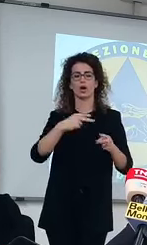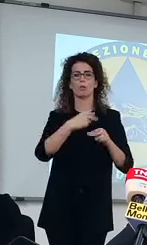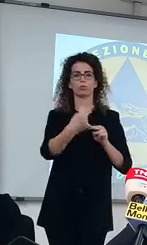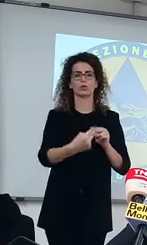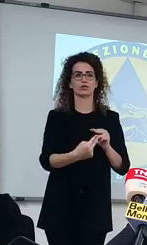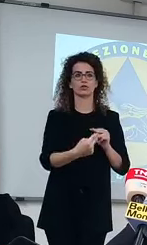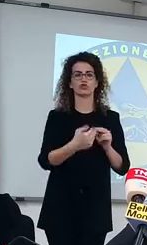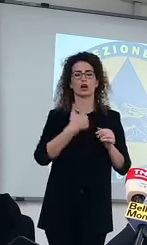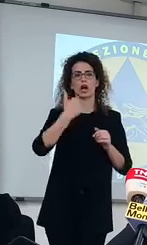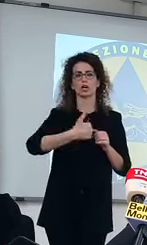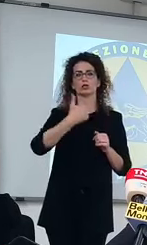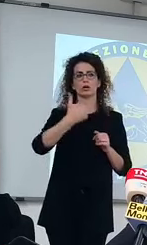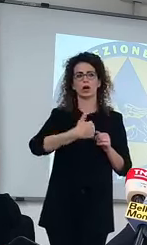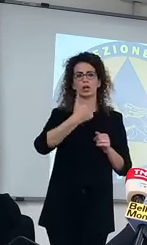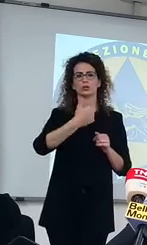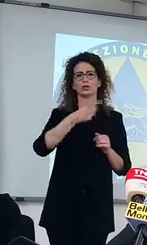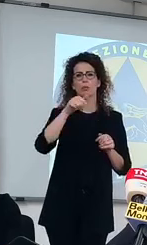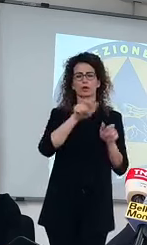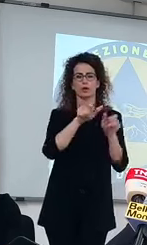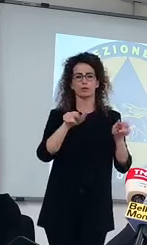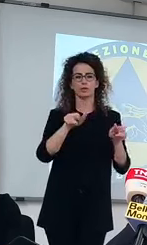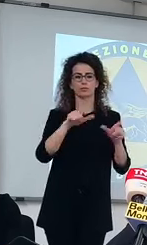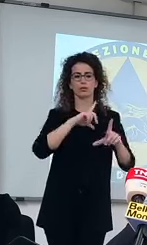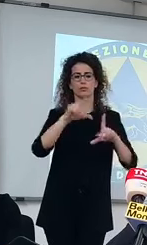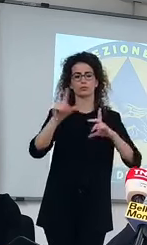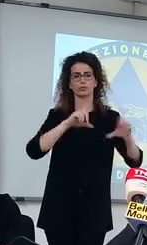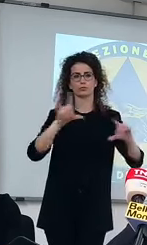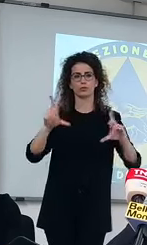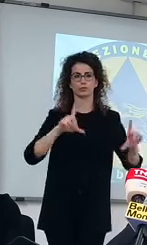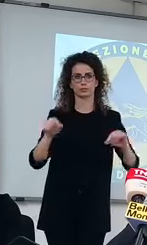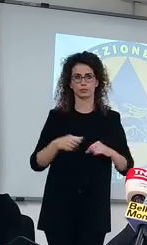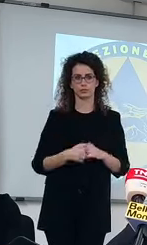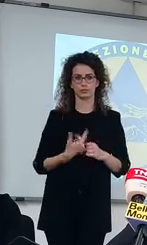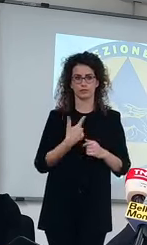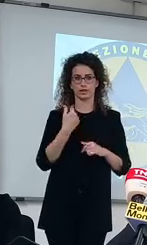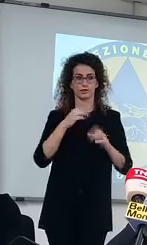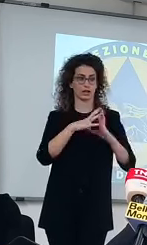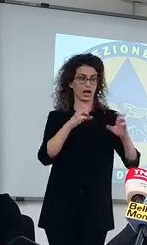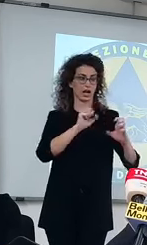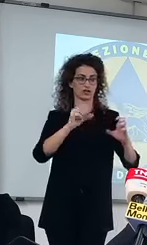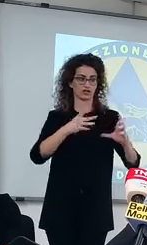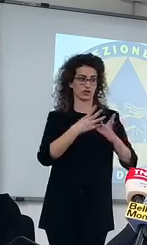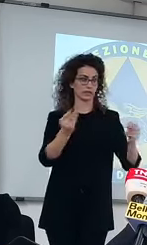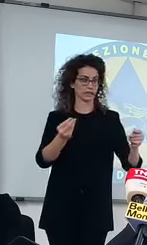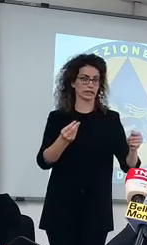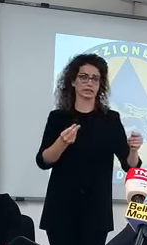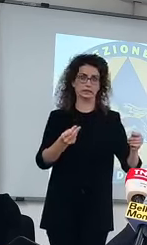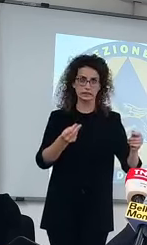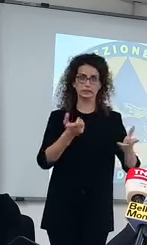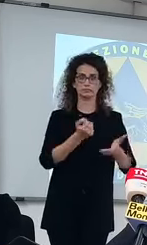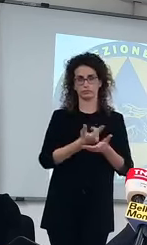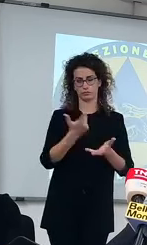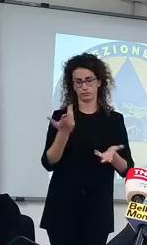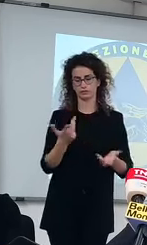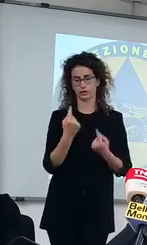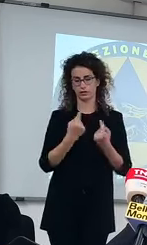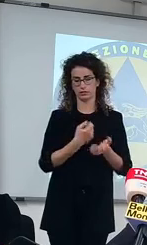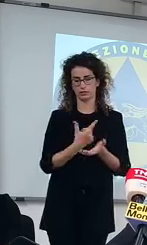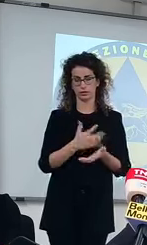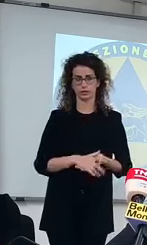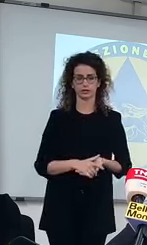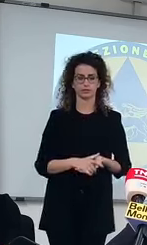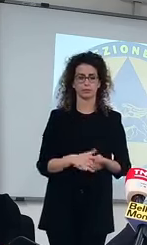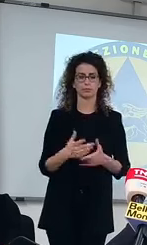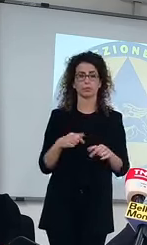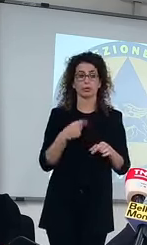di persone all'anno, cioè pensare di perdere un blocco produttivo come quello della CC, insomma, è una roba importante. Io vi posso